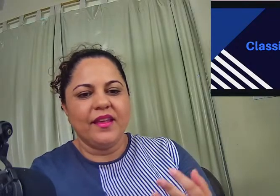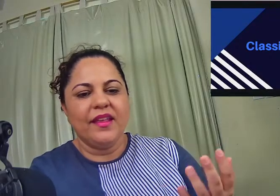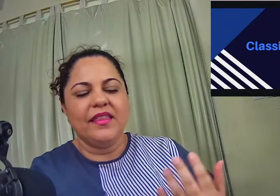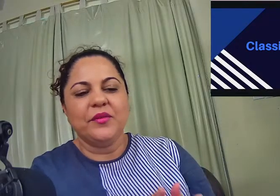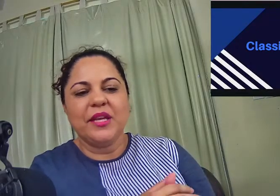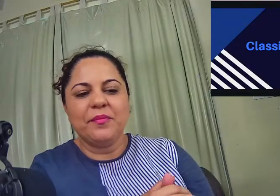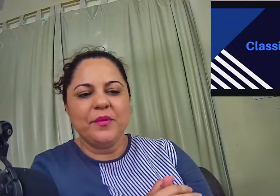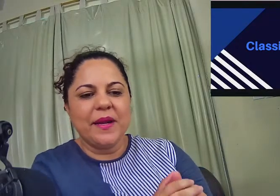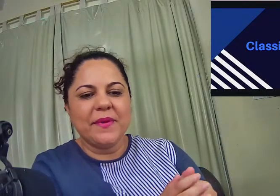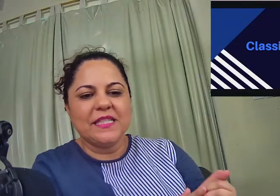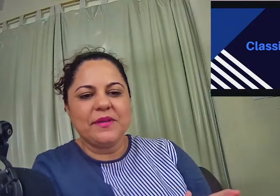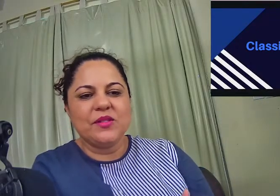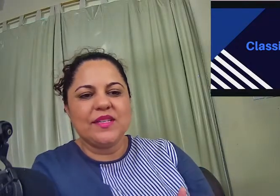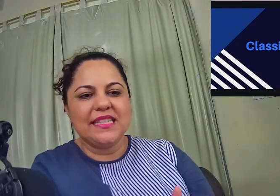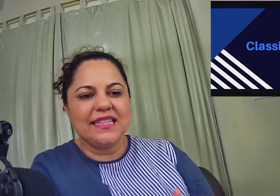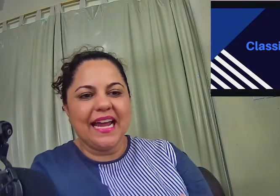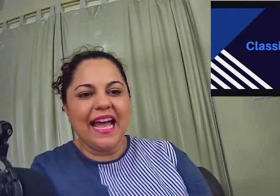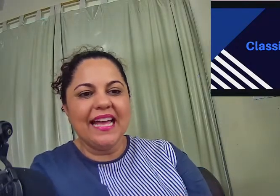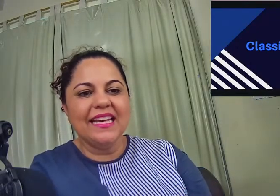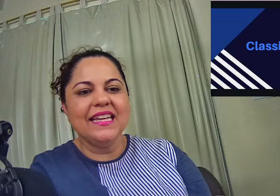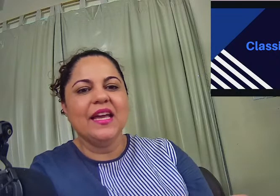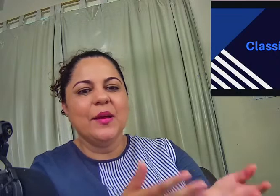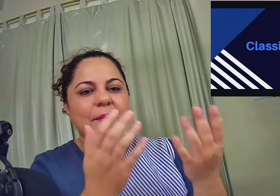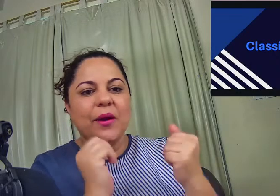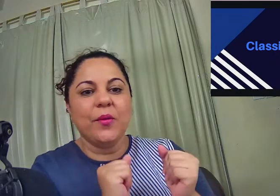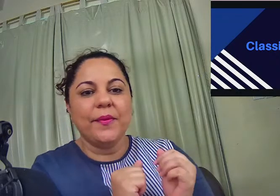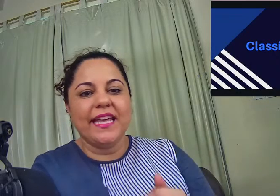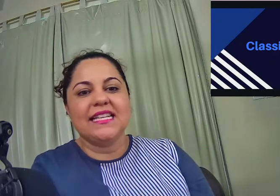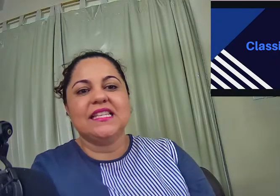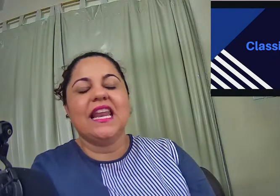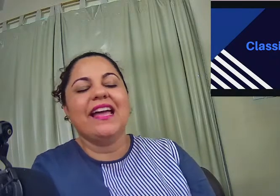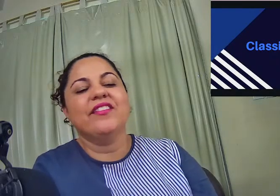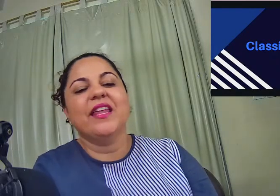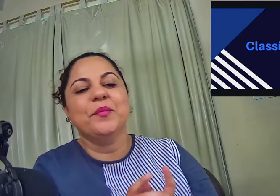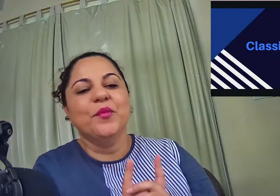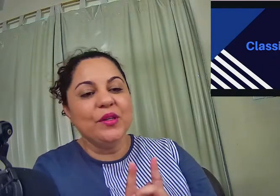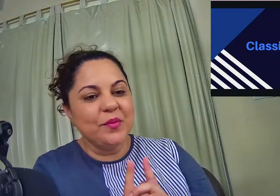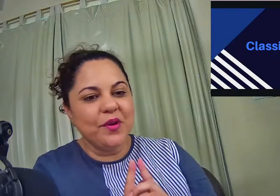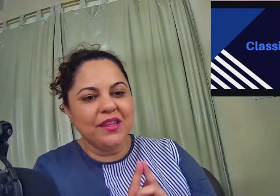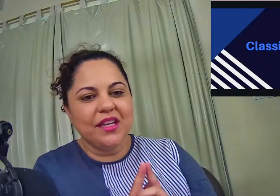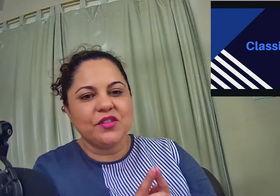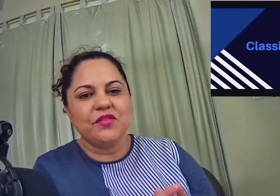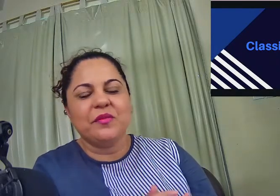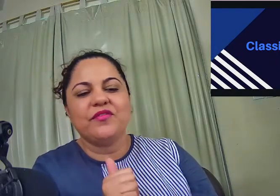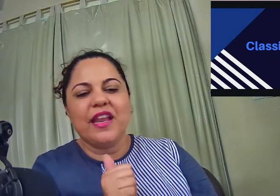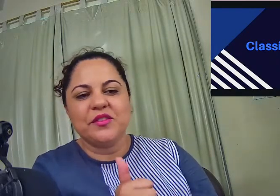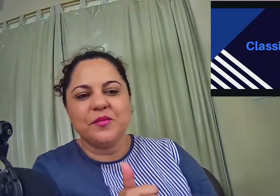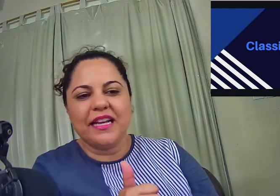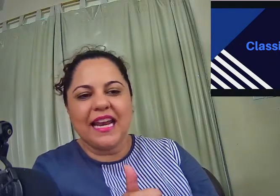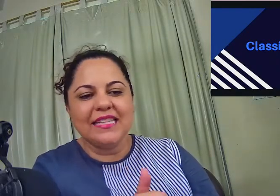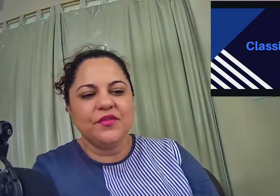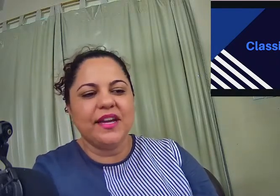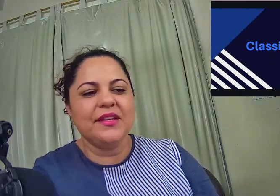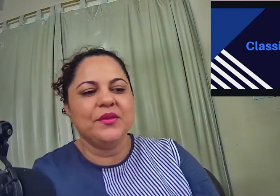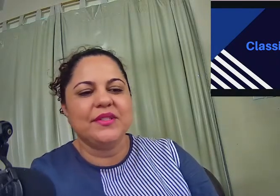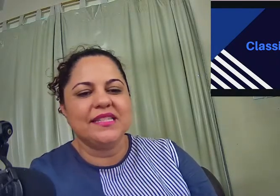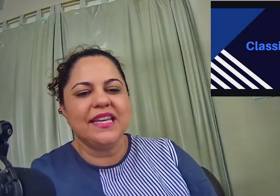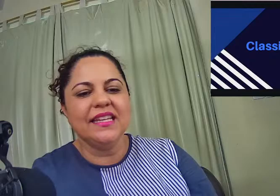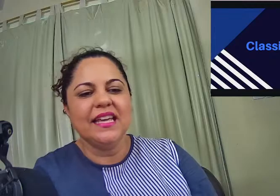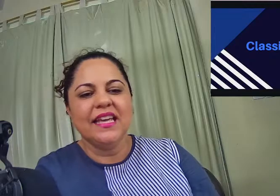Dá um tempinho para mais pessoas entrarem para acompanhar essa live. Ela é muito importante. Vamos falar sobre classificadores, hein? Então,